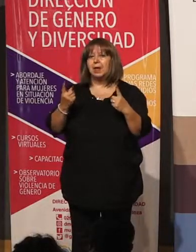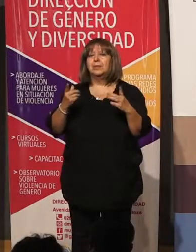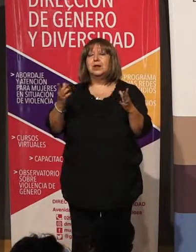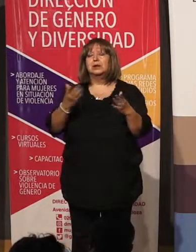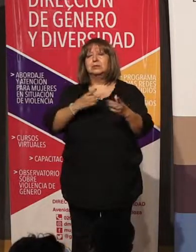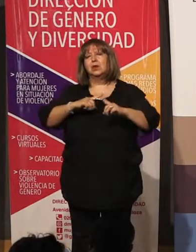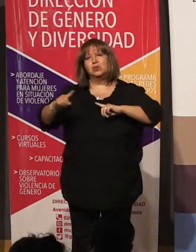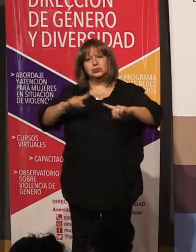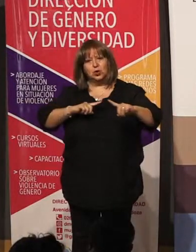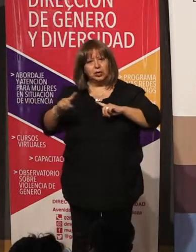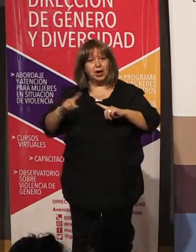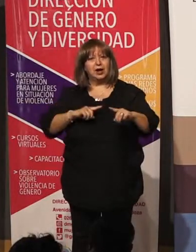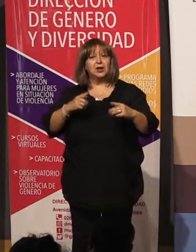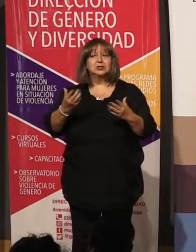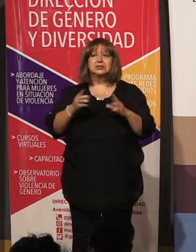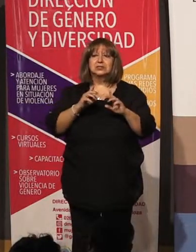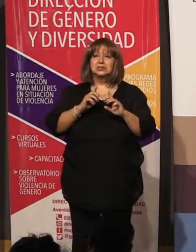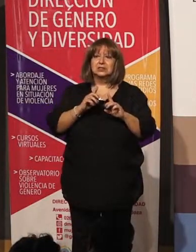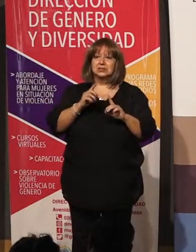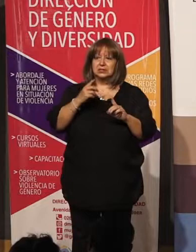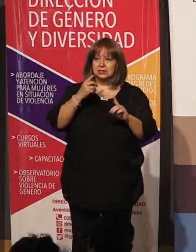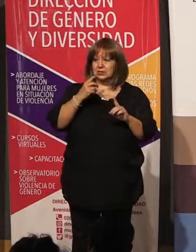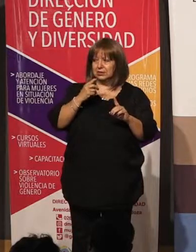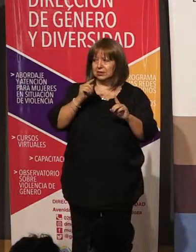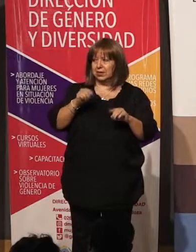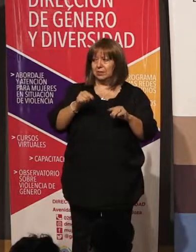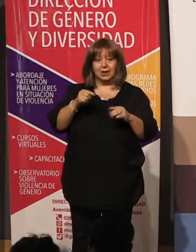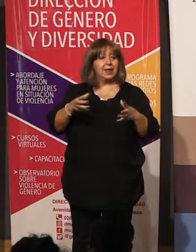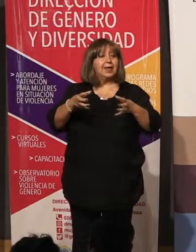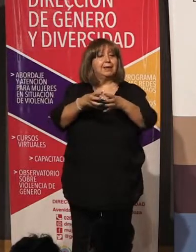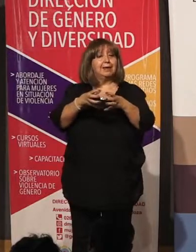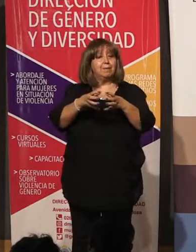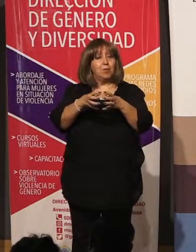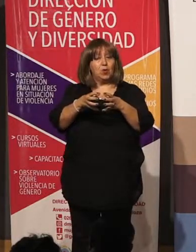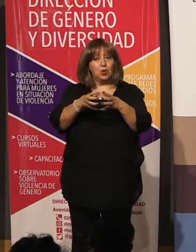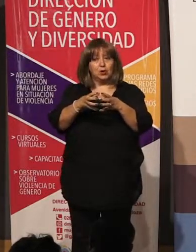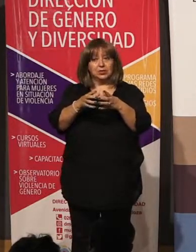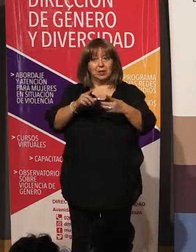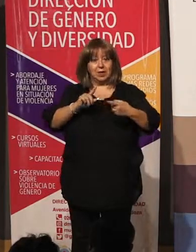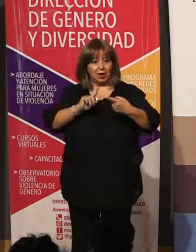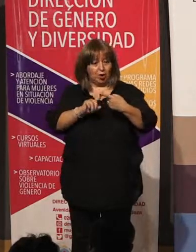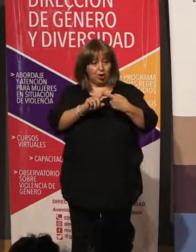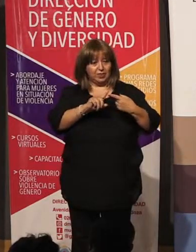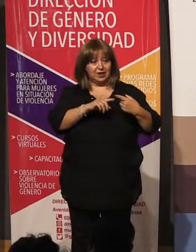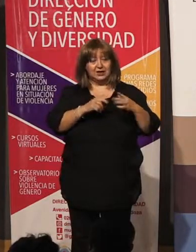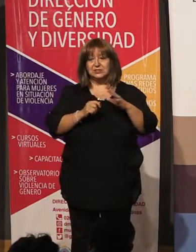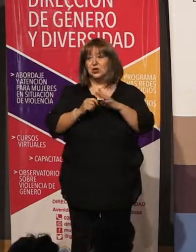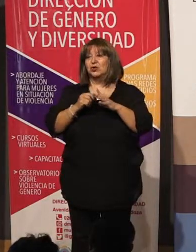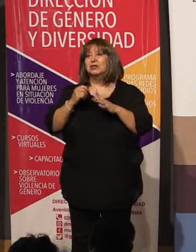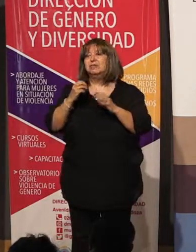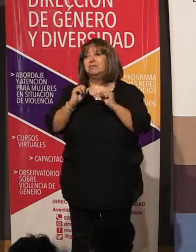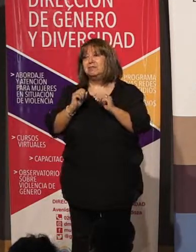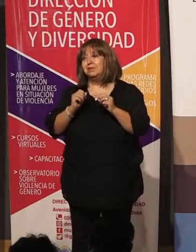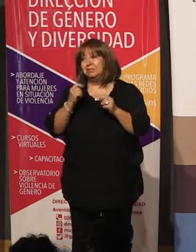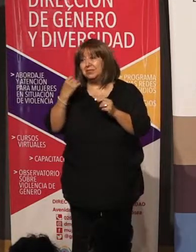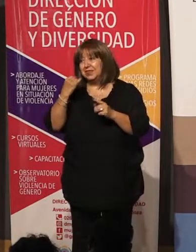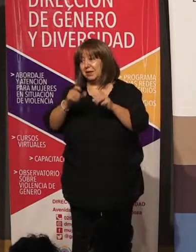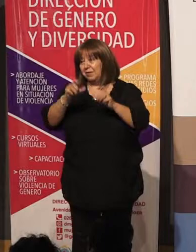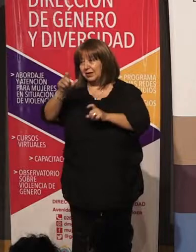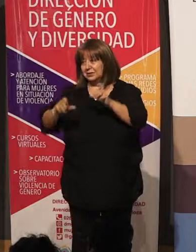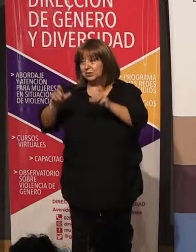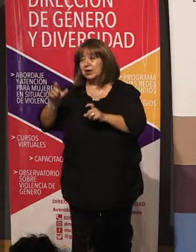Funcionarios y funcionarias y funcionarias, al equipo de la Dirección y Coordinación de Género y Diversidad de diferentes